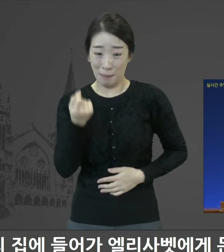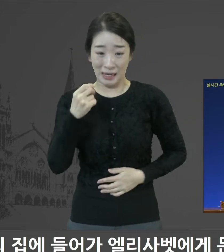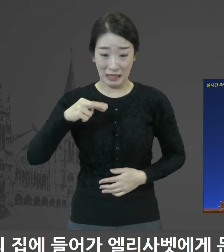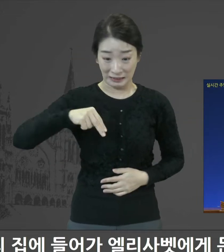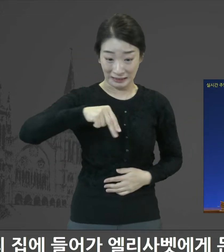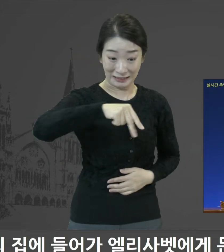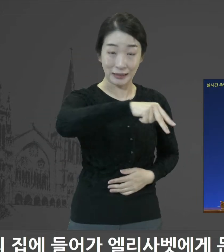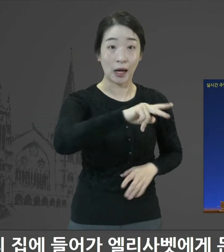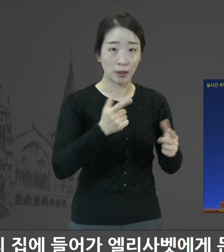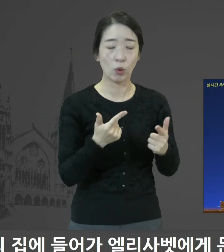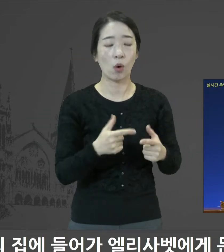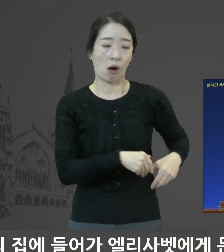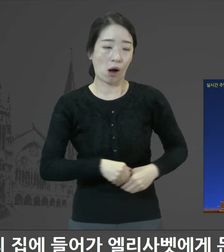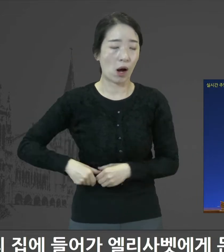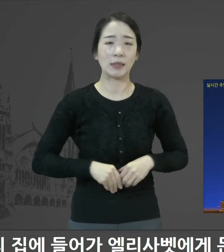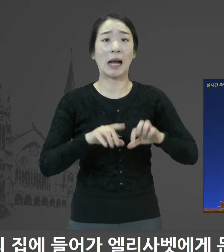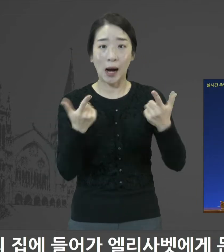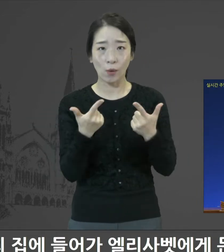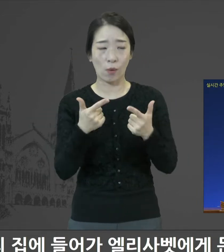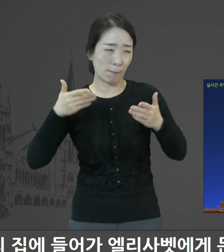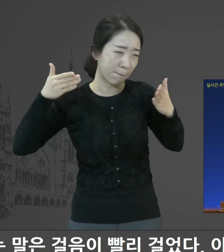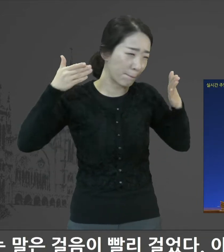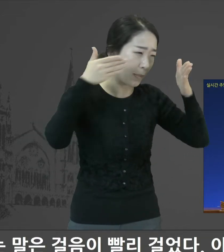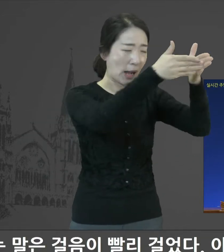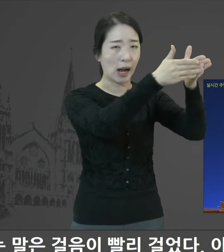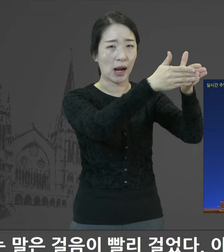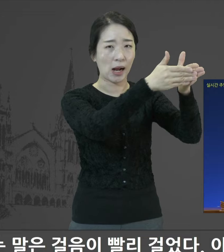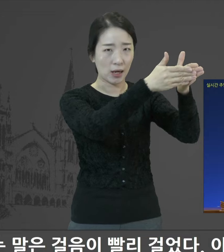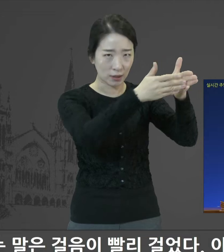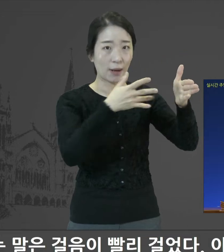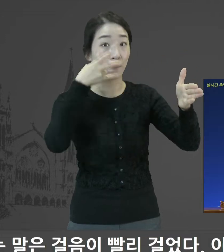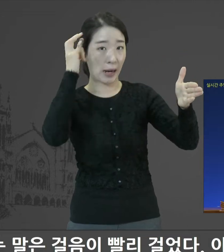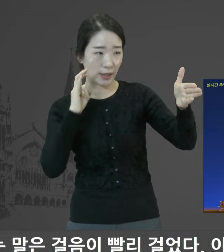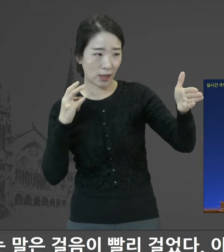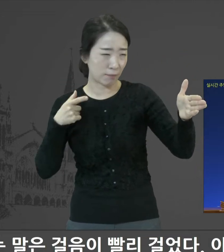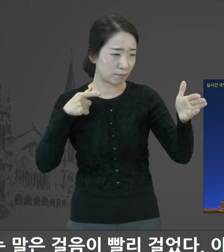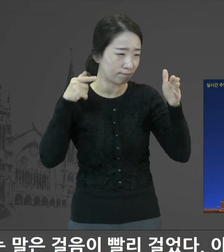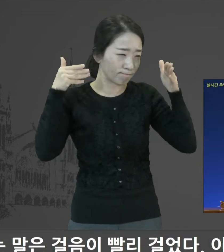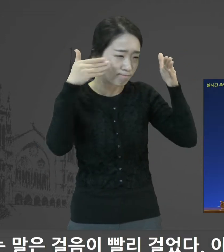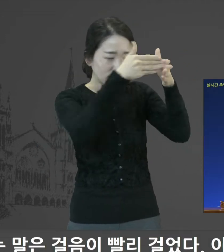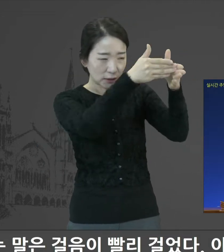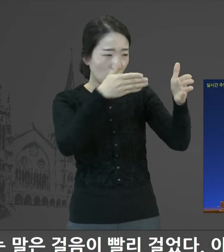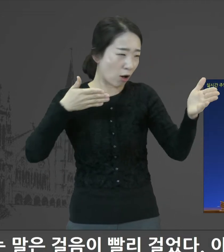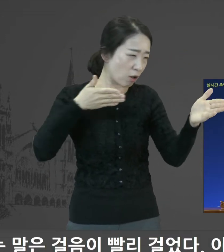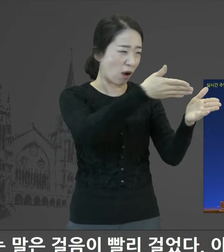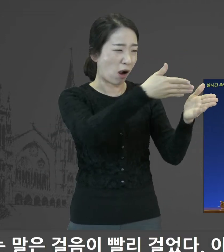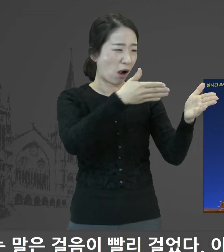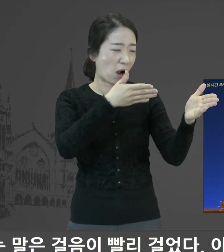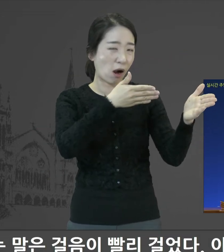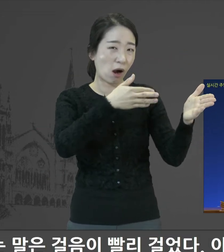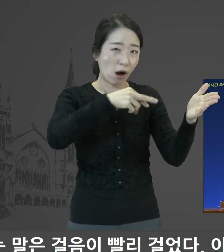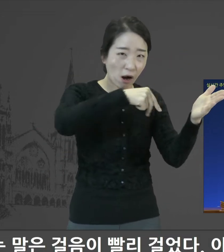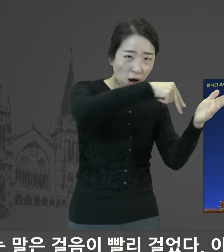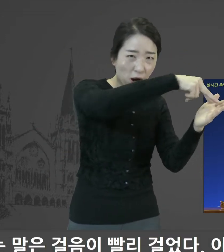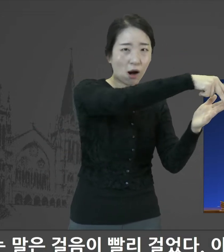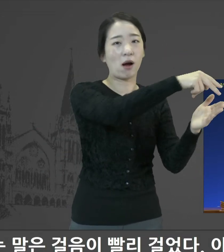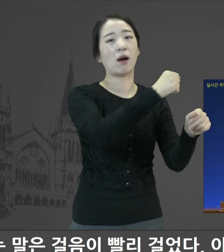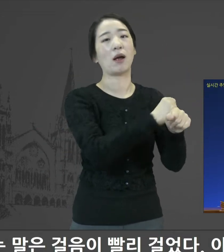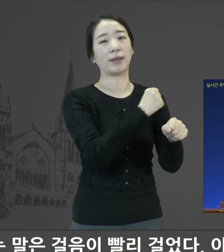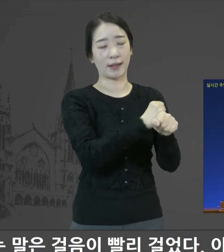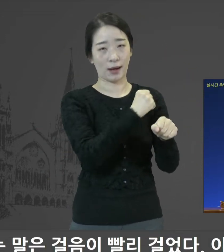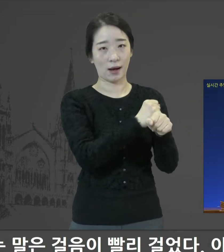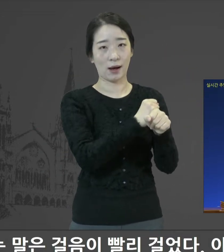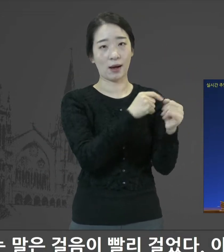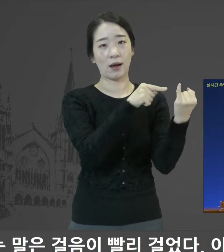의미보다는 지체하지 않고 다른 일로 이렇게 매여 있지 않고 이 일에 우선순위를 두고 바로